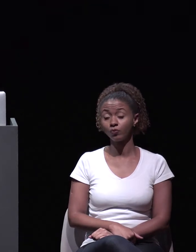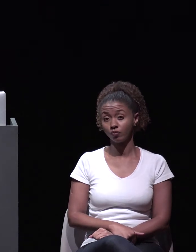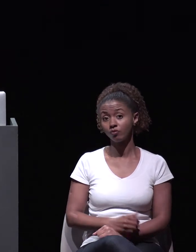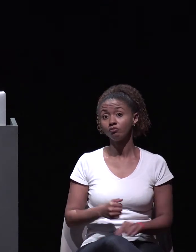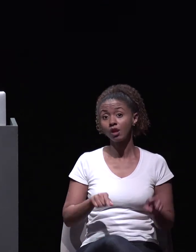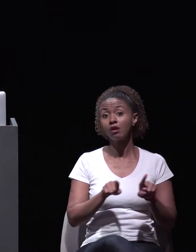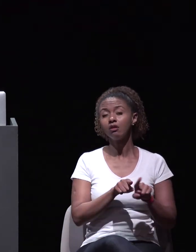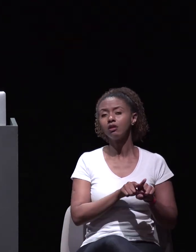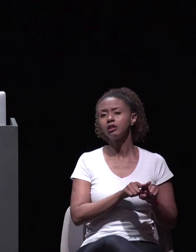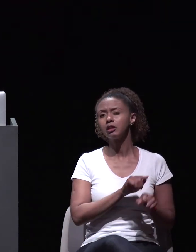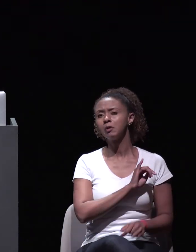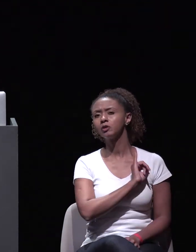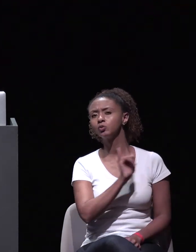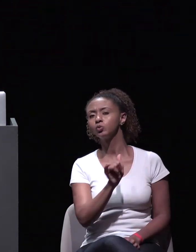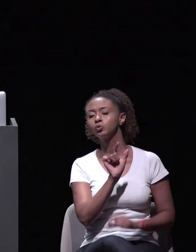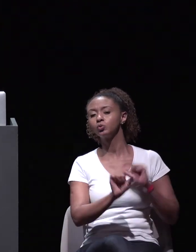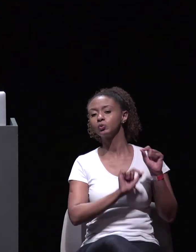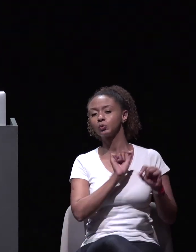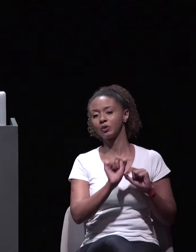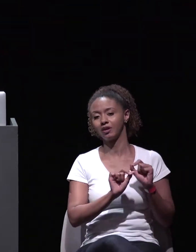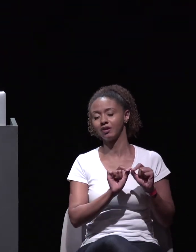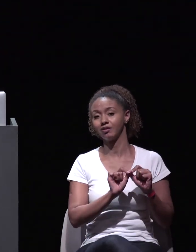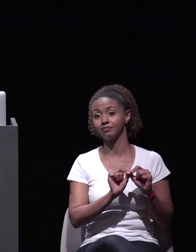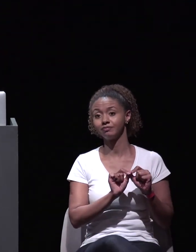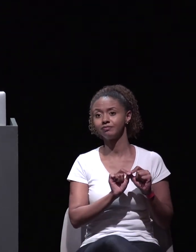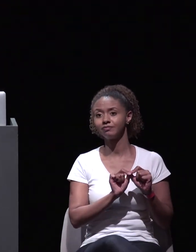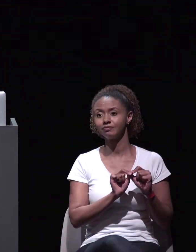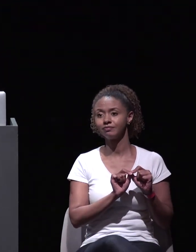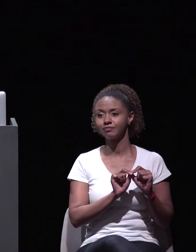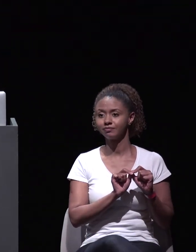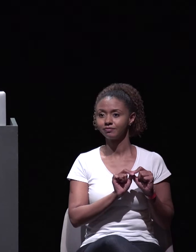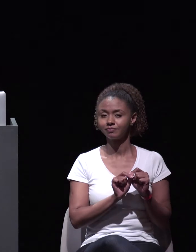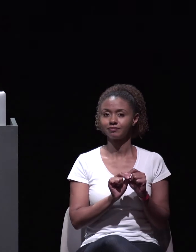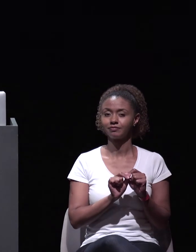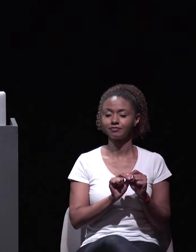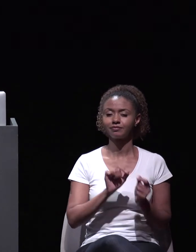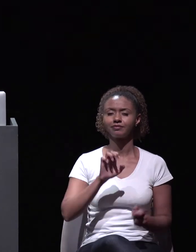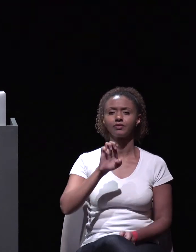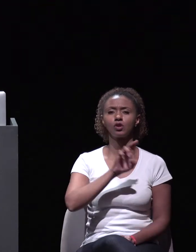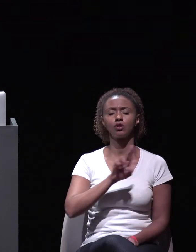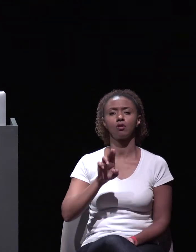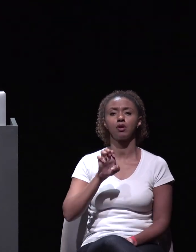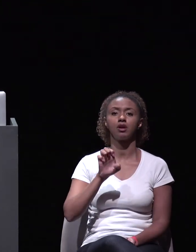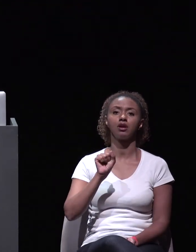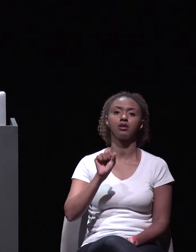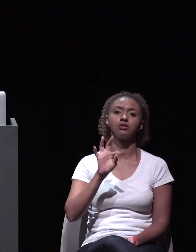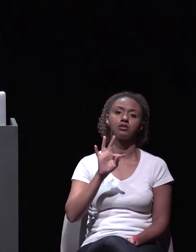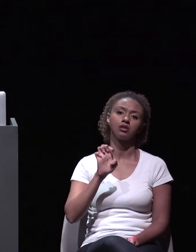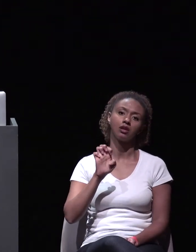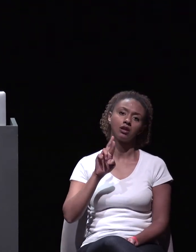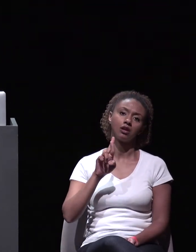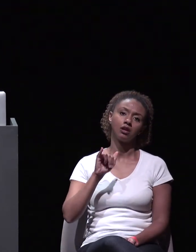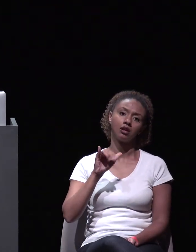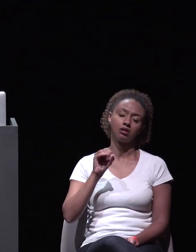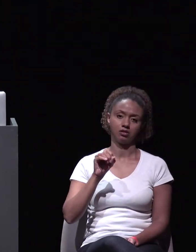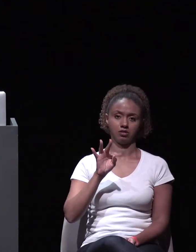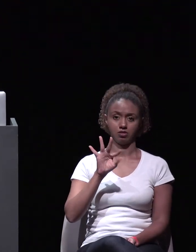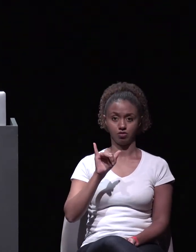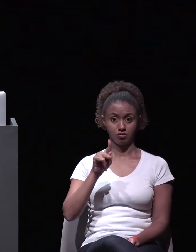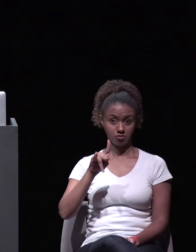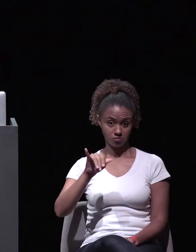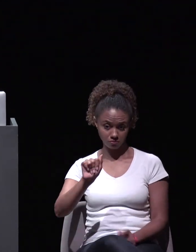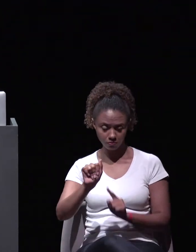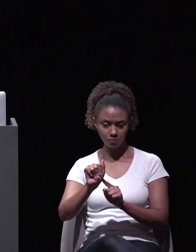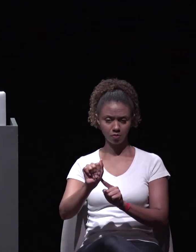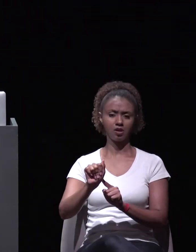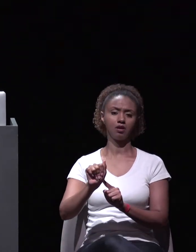uma referência a um método de impressão que se chama estereotipia, né? Então, essa ideia da impressão